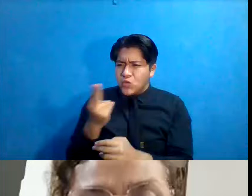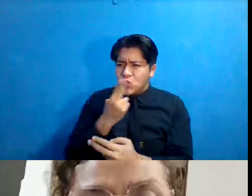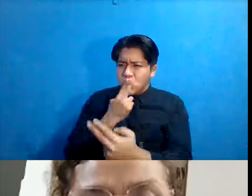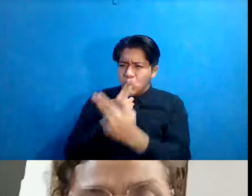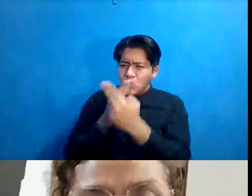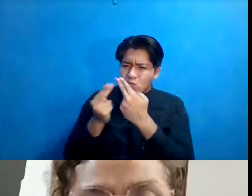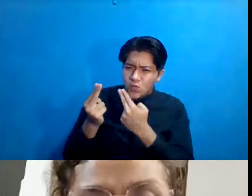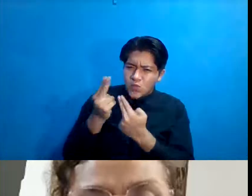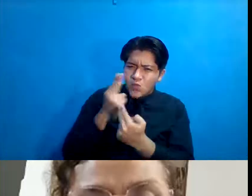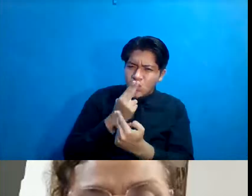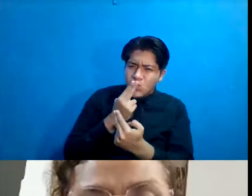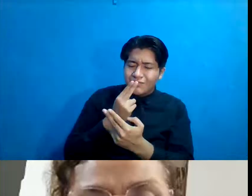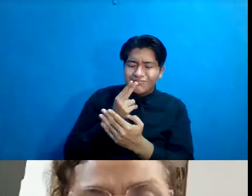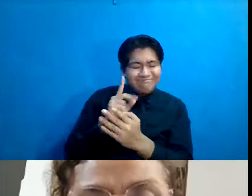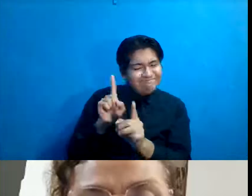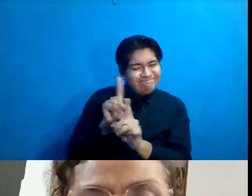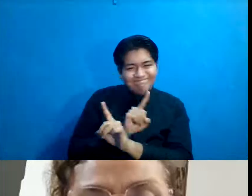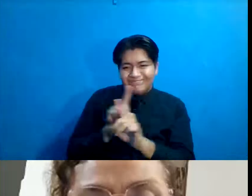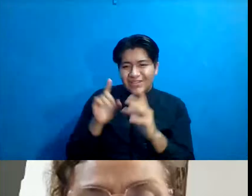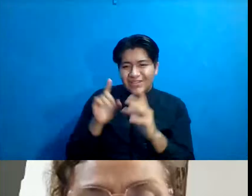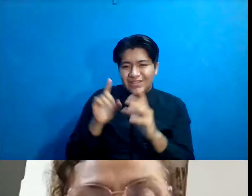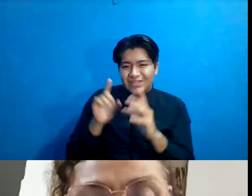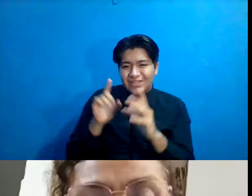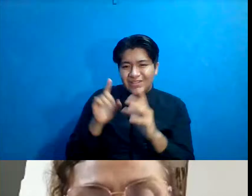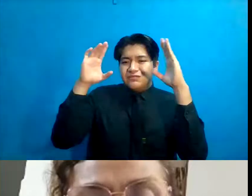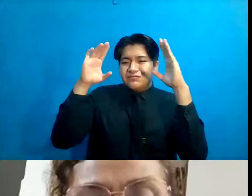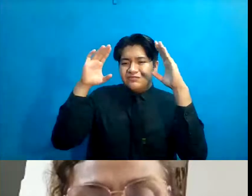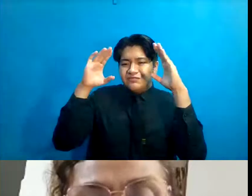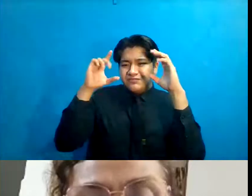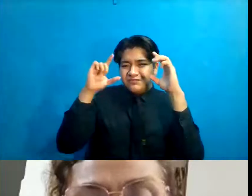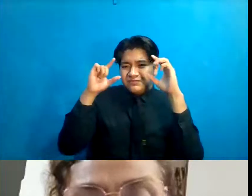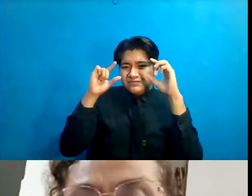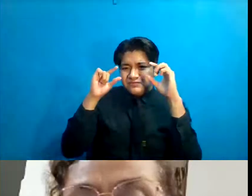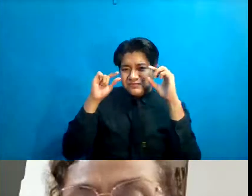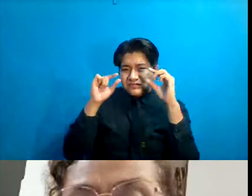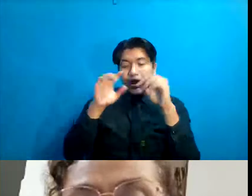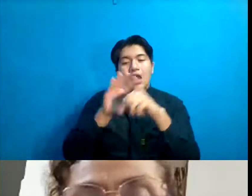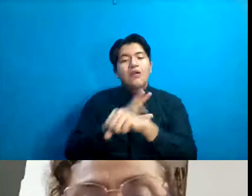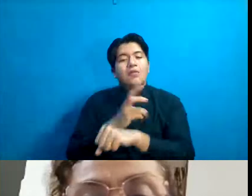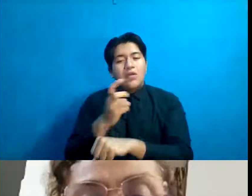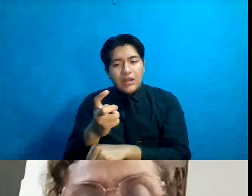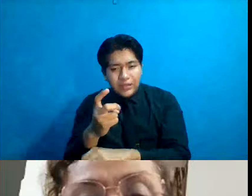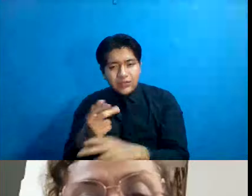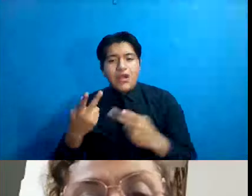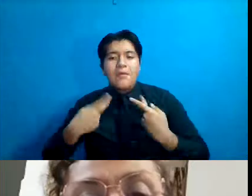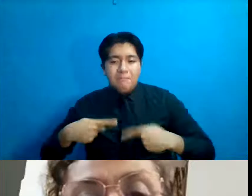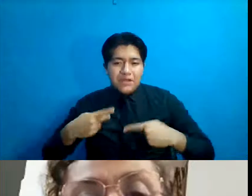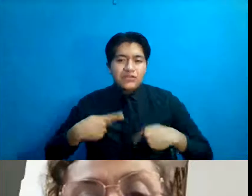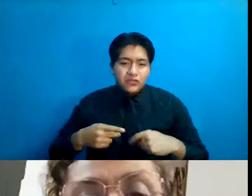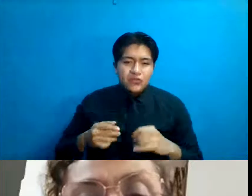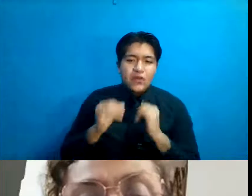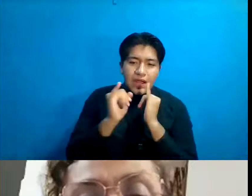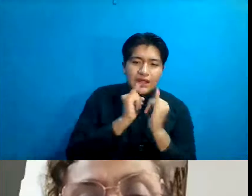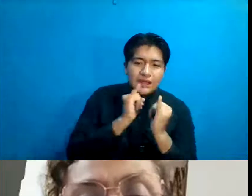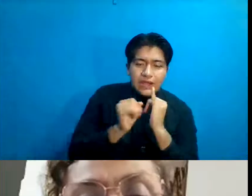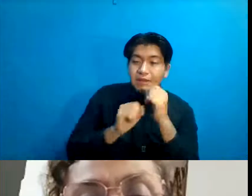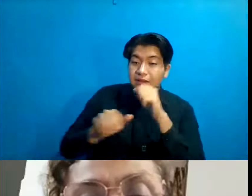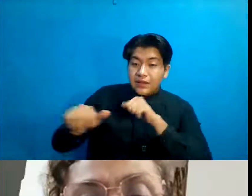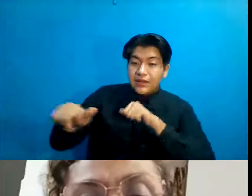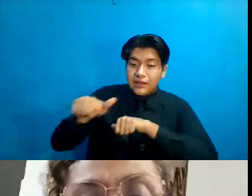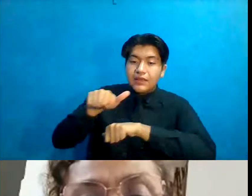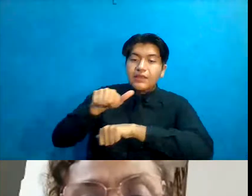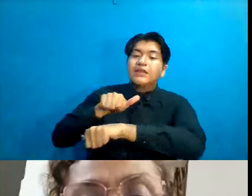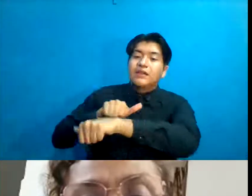baja el nivel. Entonces, propiamente por eso también se debe hacer un servicio de relevos para que ese desgaste. Aparte,